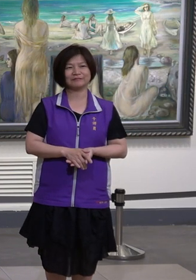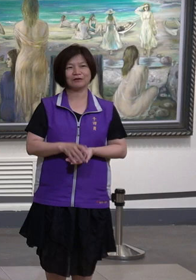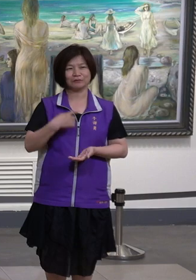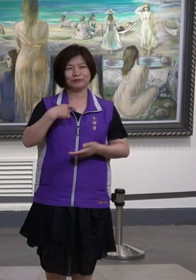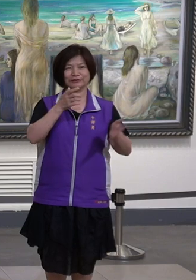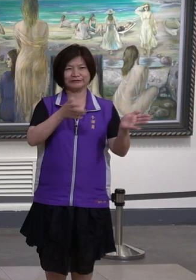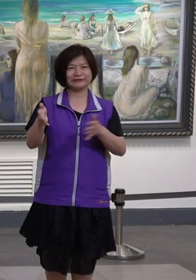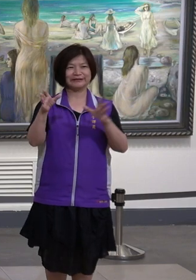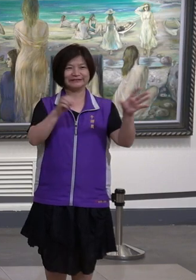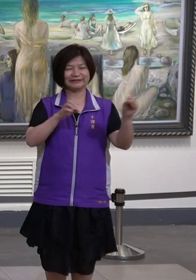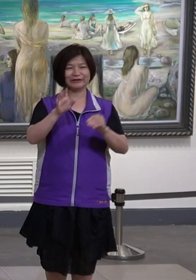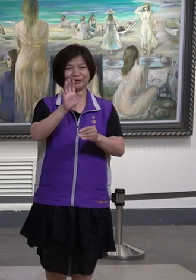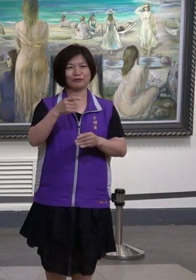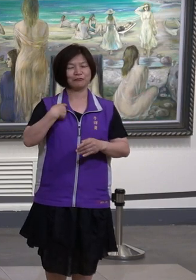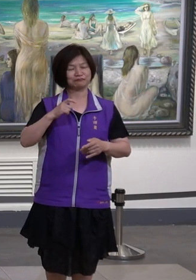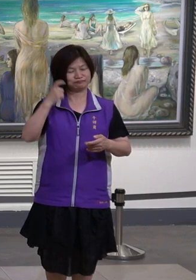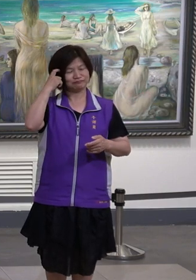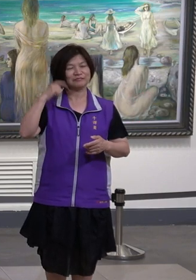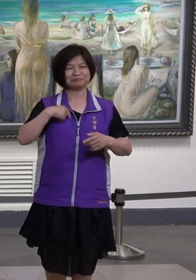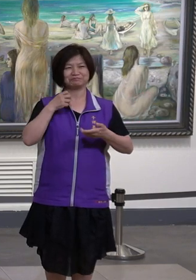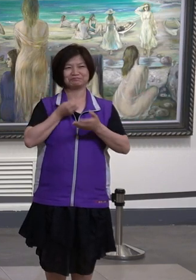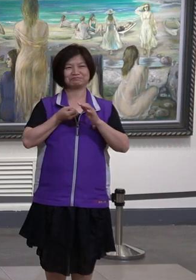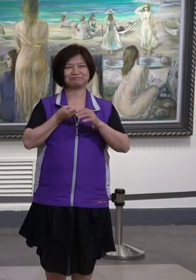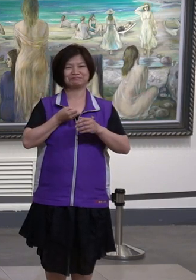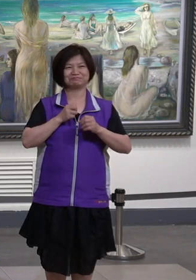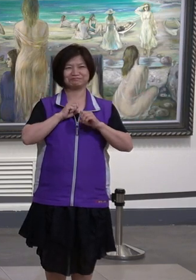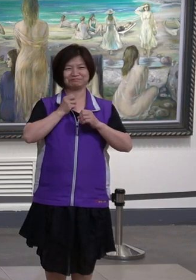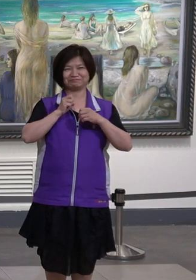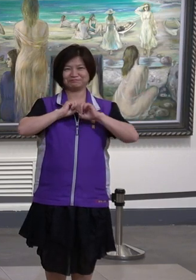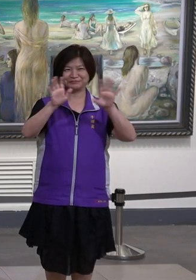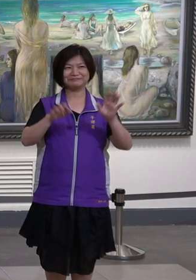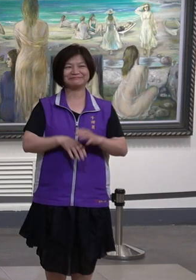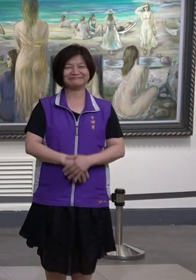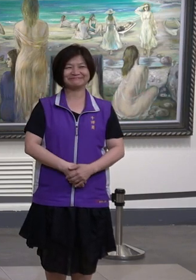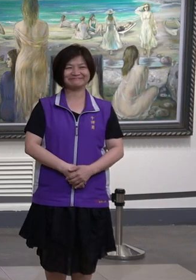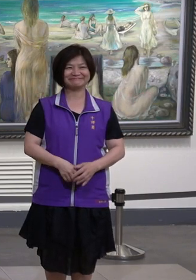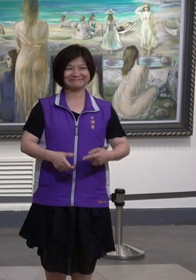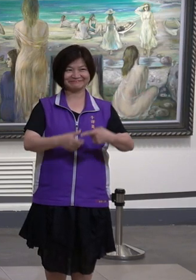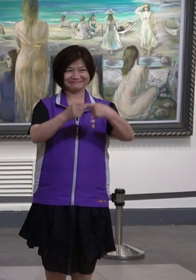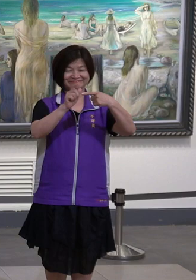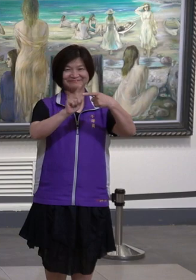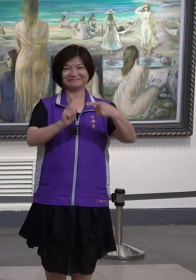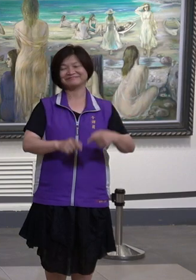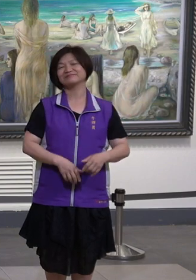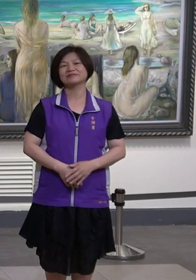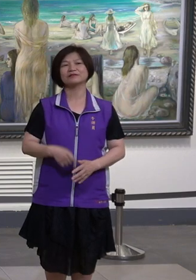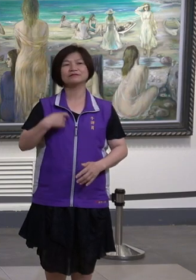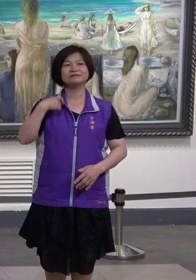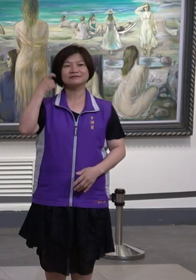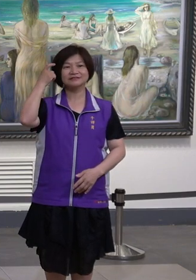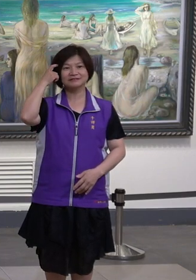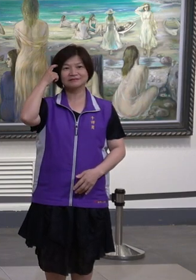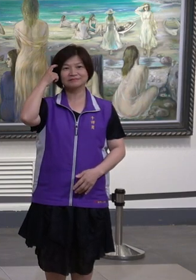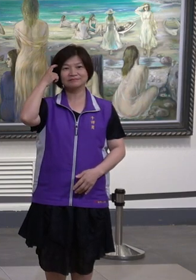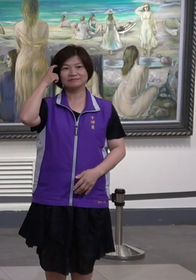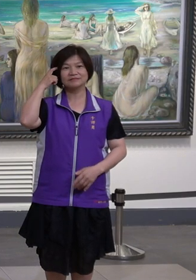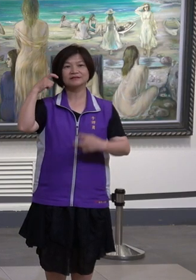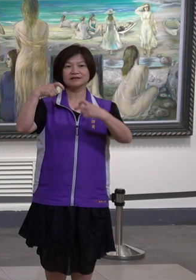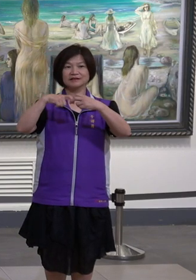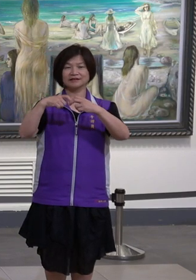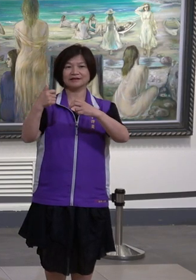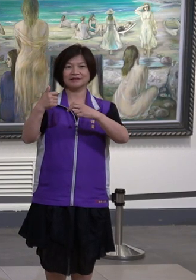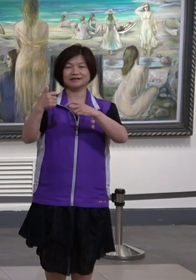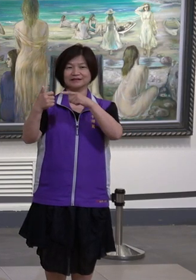我整理了一下，我必须要跟大家报告。第一个，我想李延春教